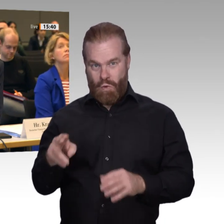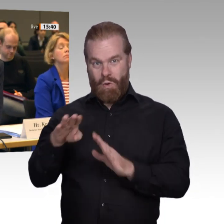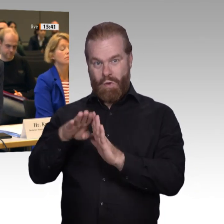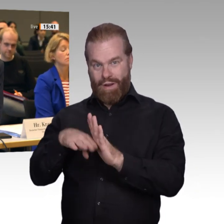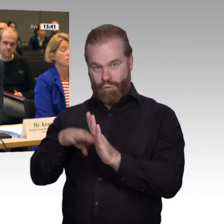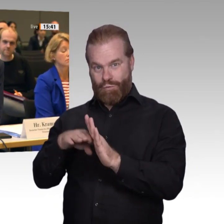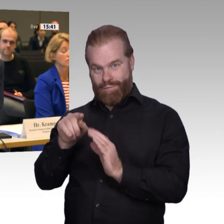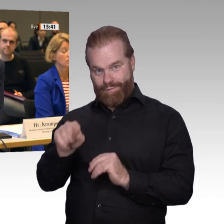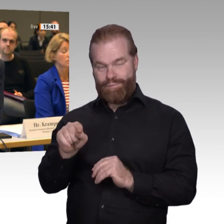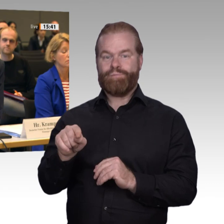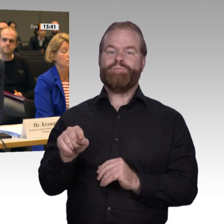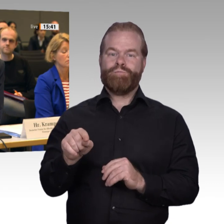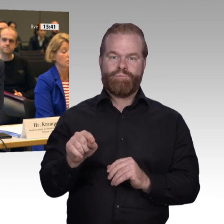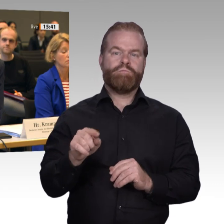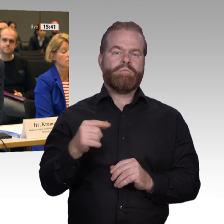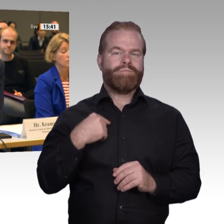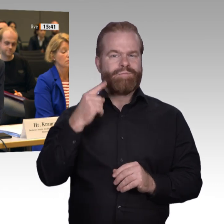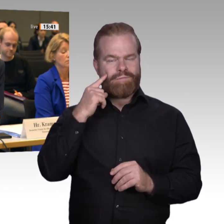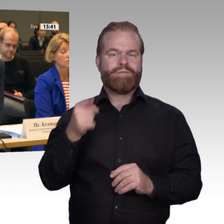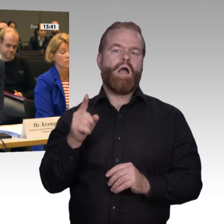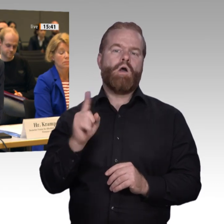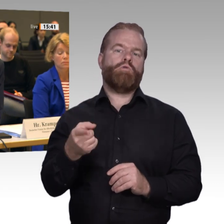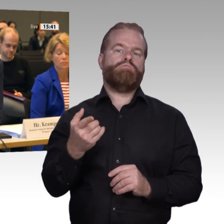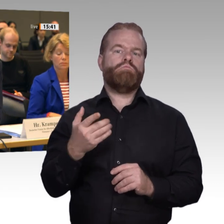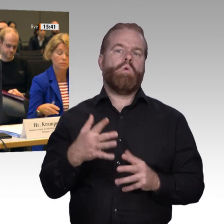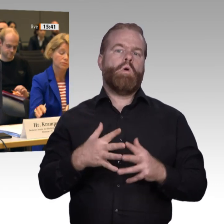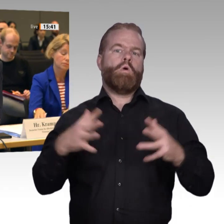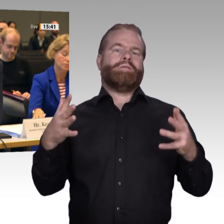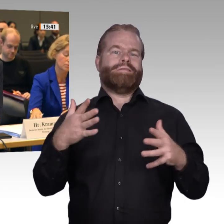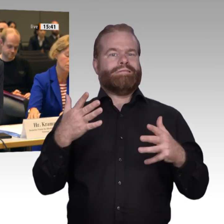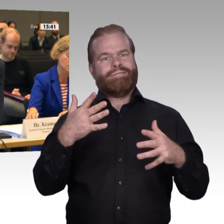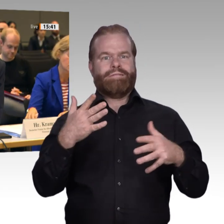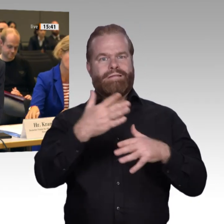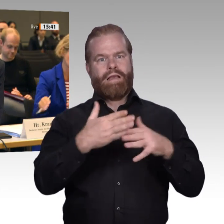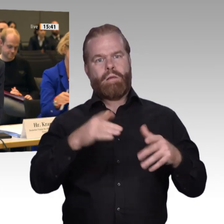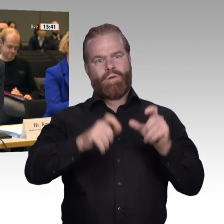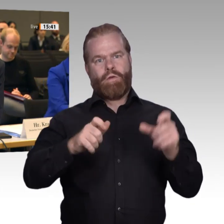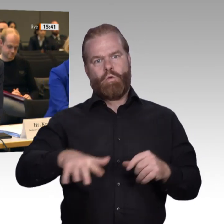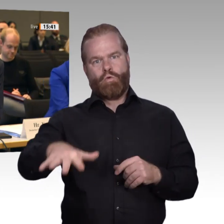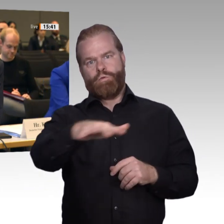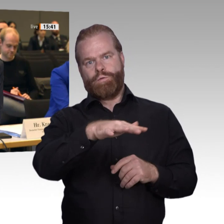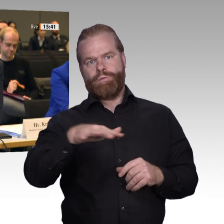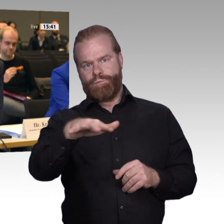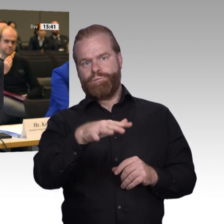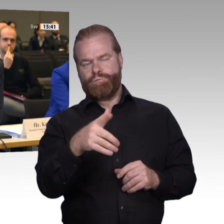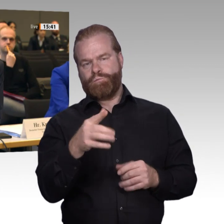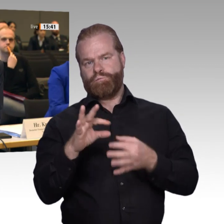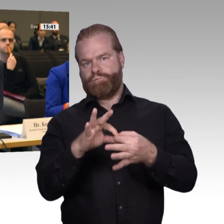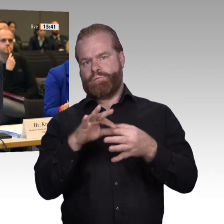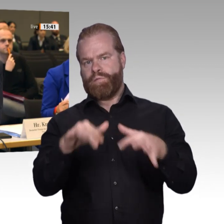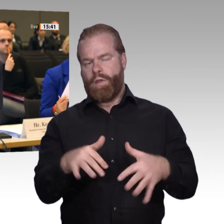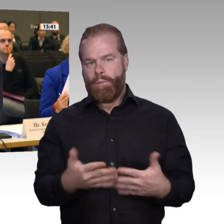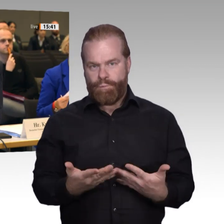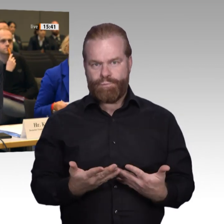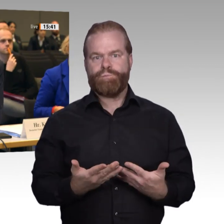unterhalb dieser Grenze liegt. Dann geht es hier, dass Pflegebedürftigkeit ein allgemeines gesellschaftliches Lebensrisiko